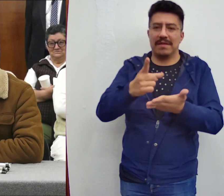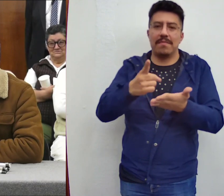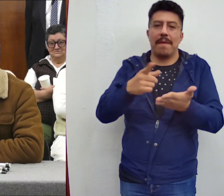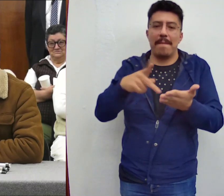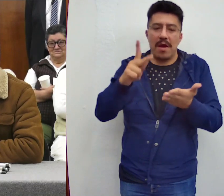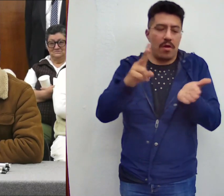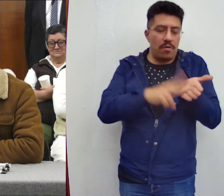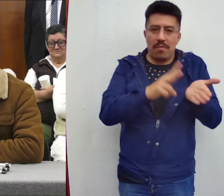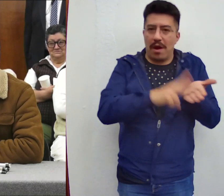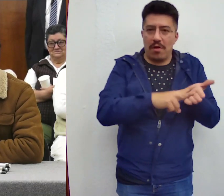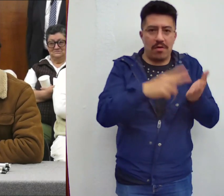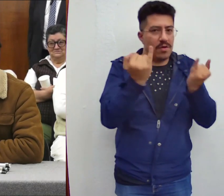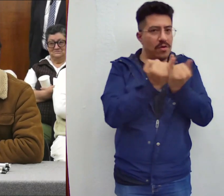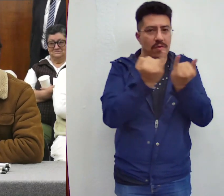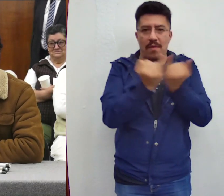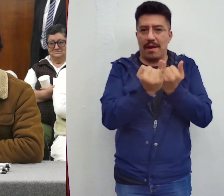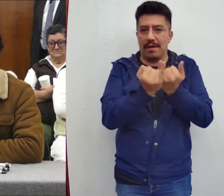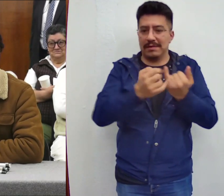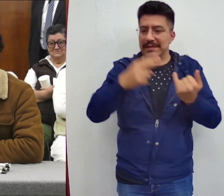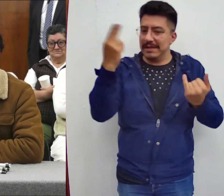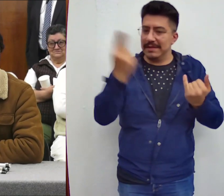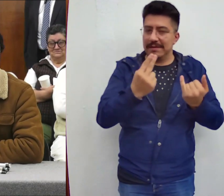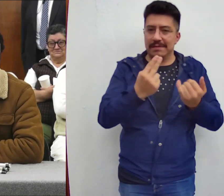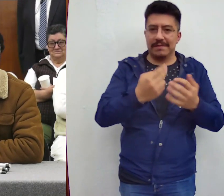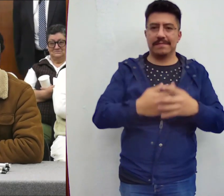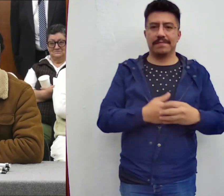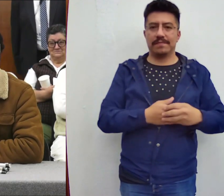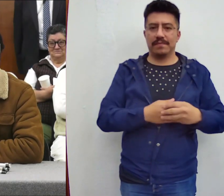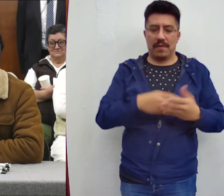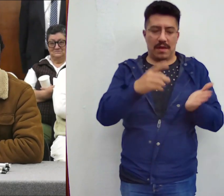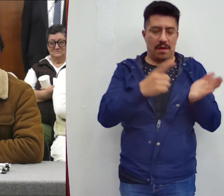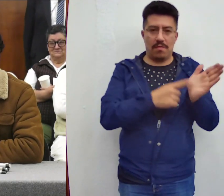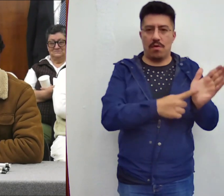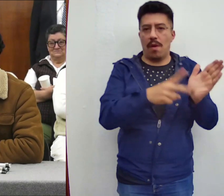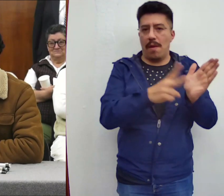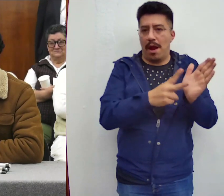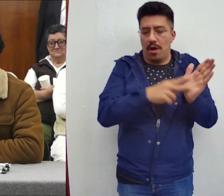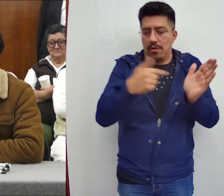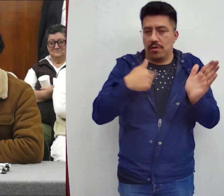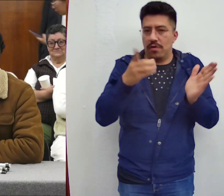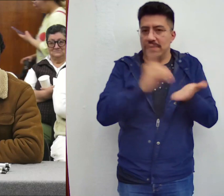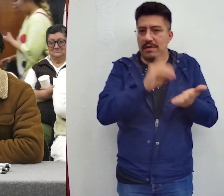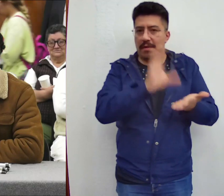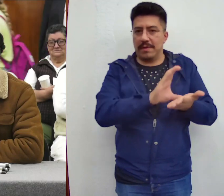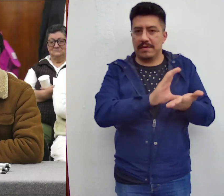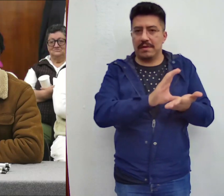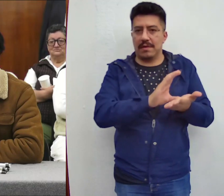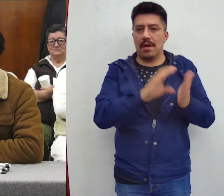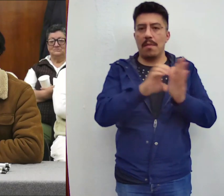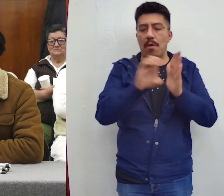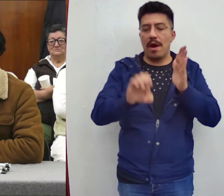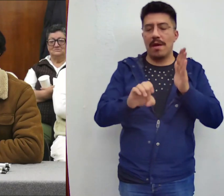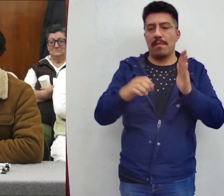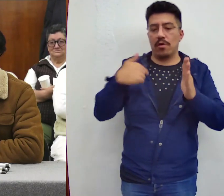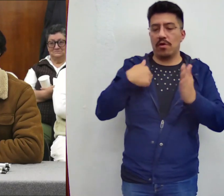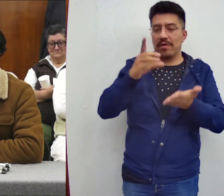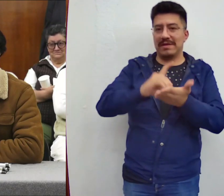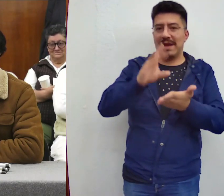diagnóstico que tenemos una discapacidad. La discapacidad que viene la mía es